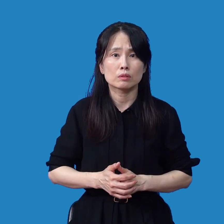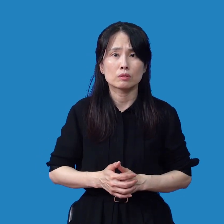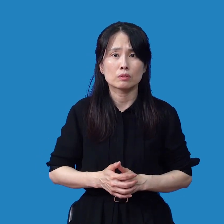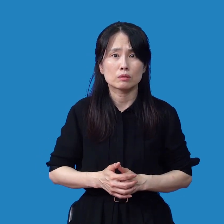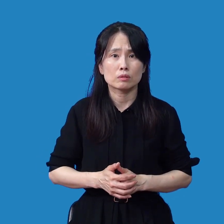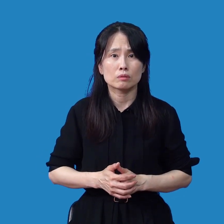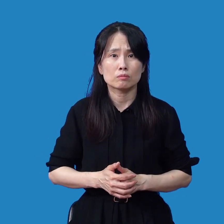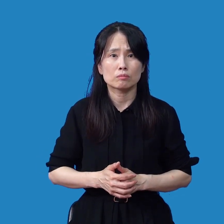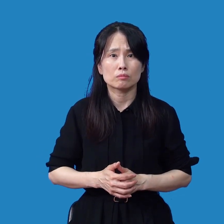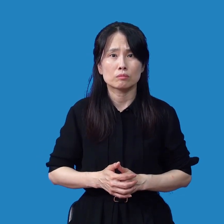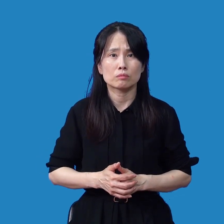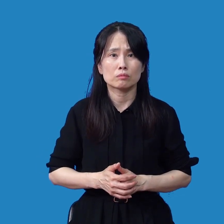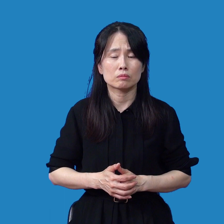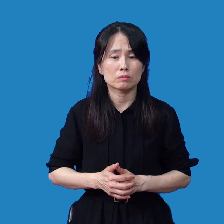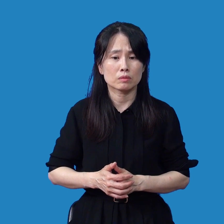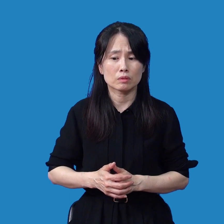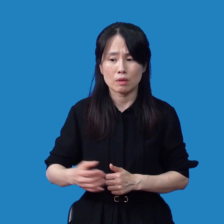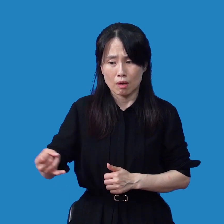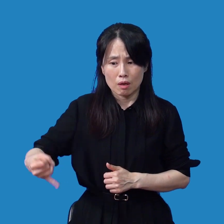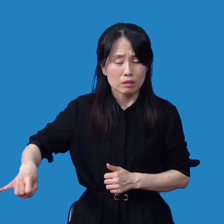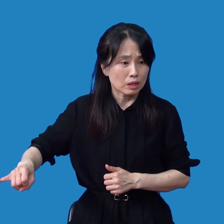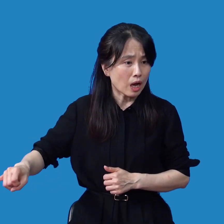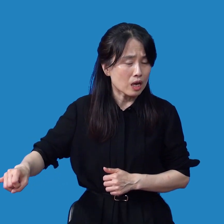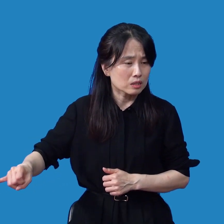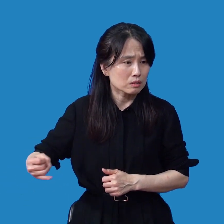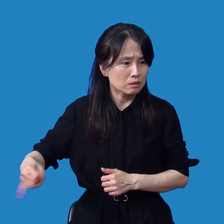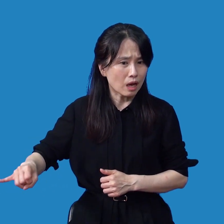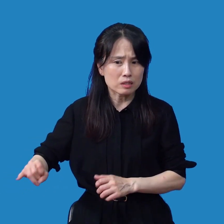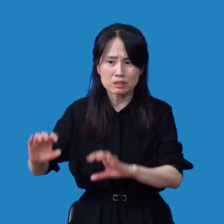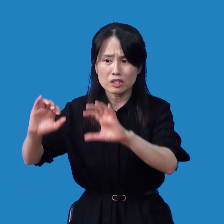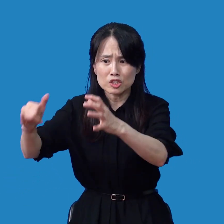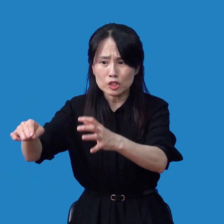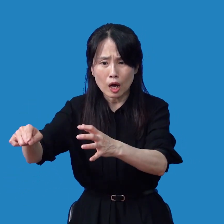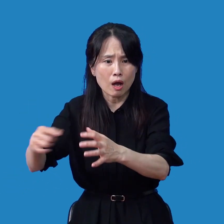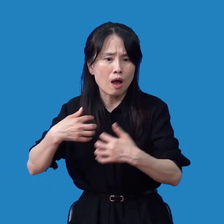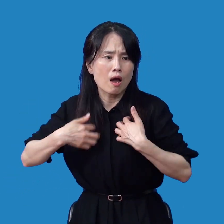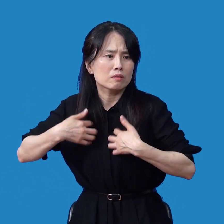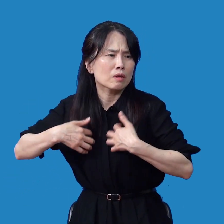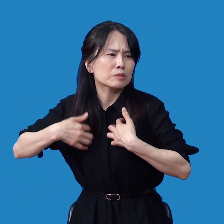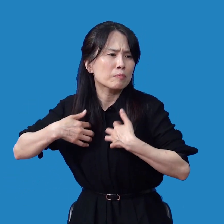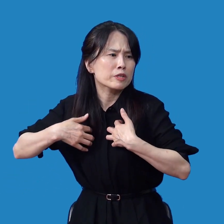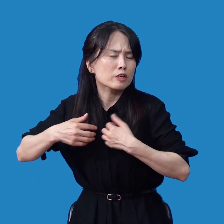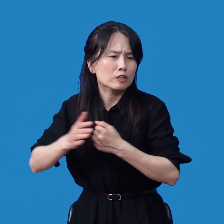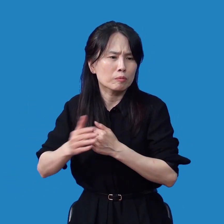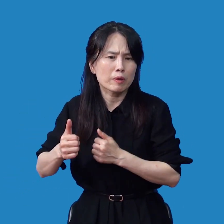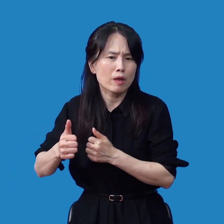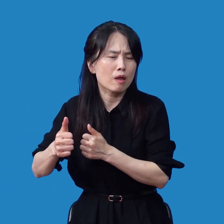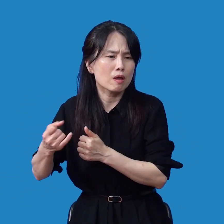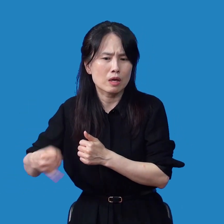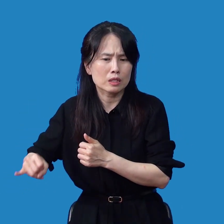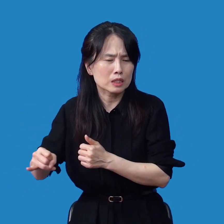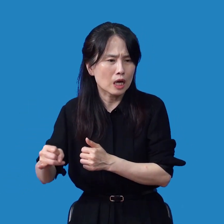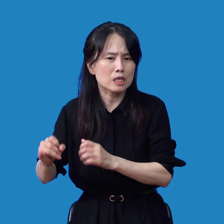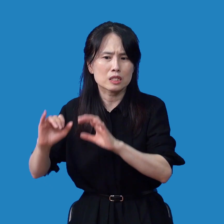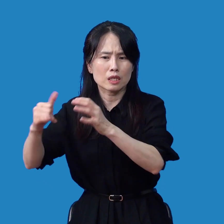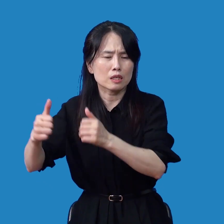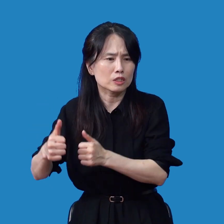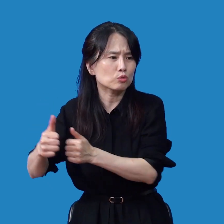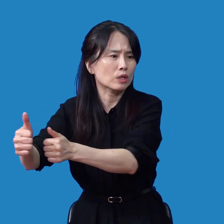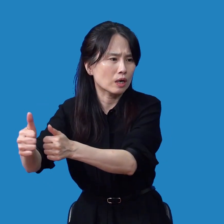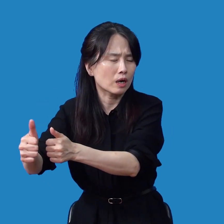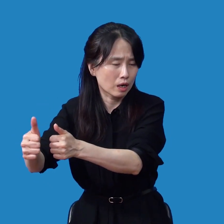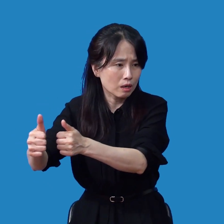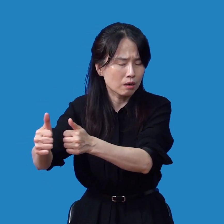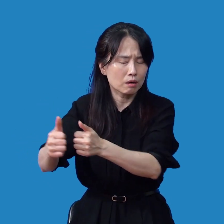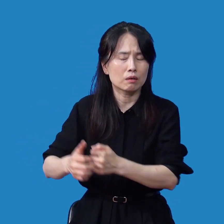부모들보다도 세상이 딸에게 훨씬 더 재미있는 것을 많이 제공을 해주고 있으니까 그 딸이 어떻게 세상에 빠지지